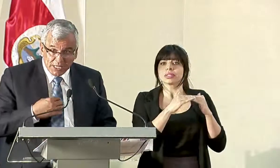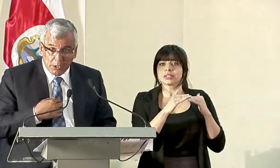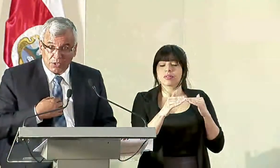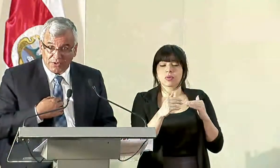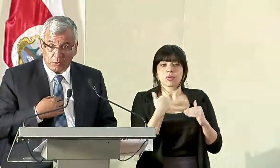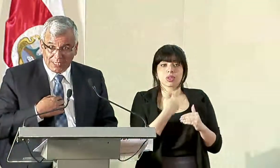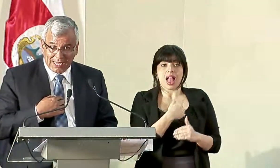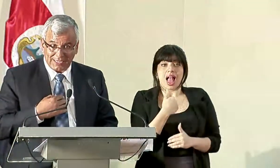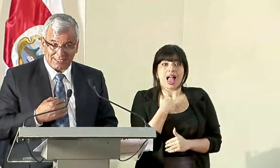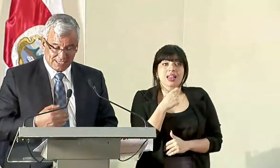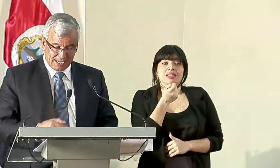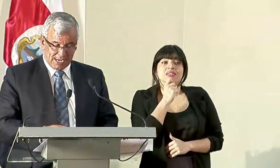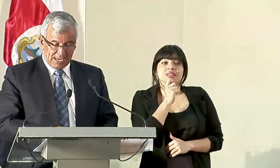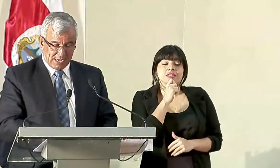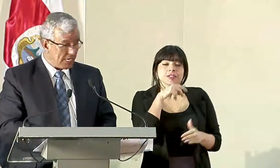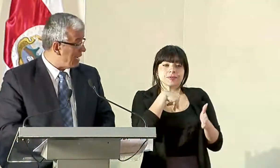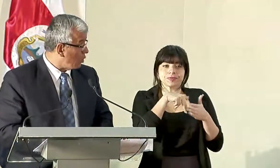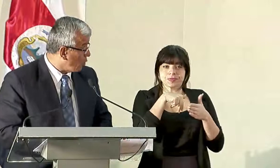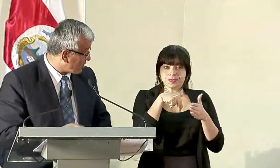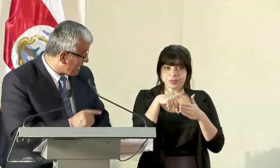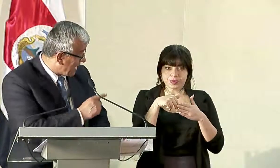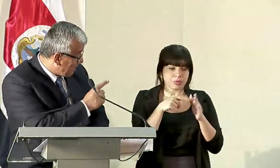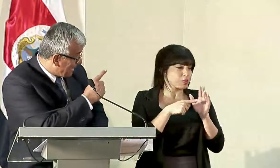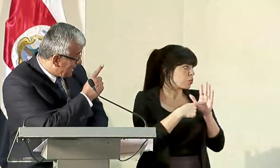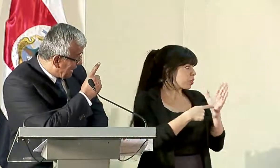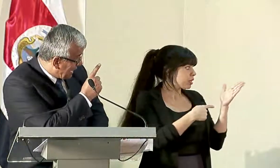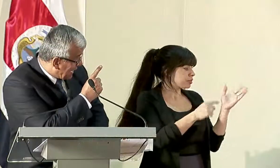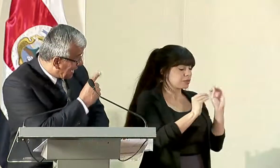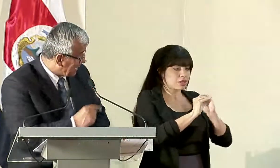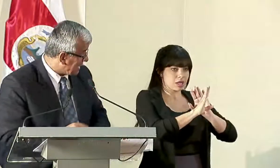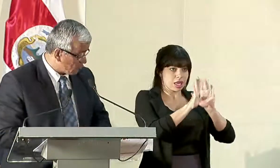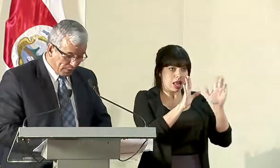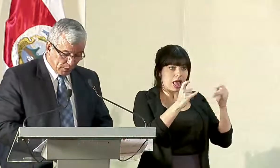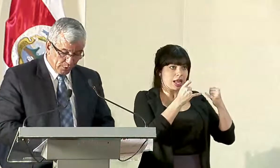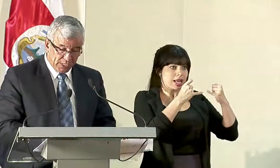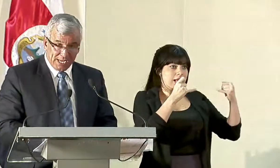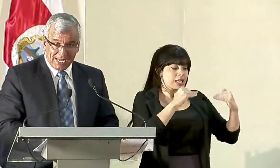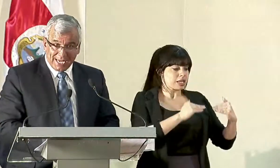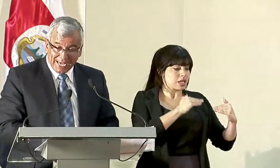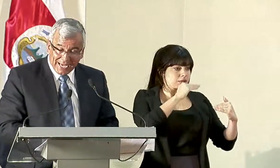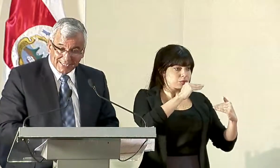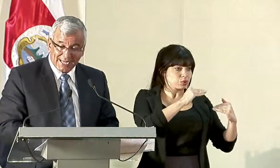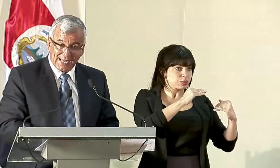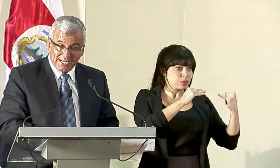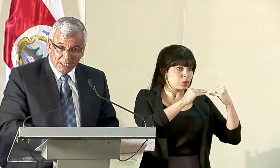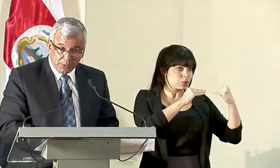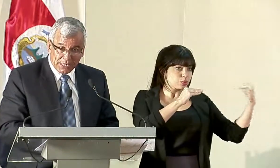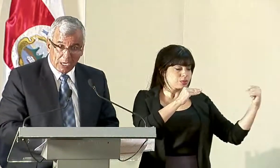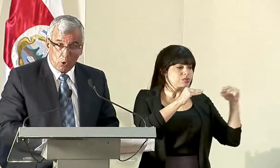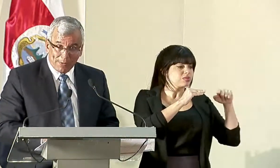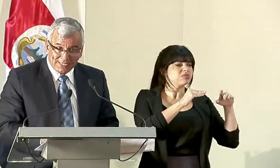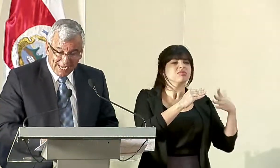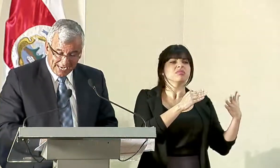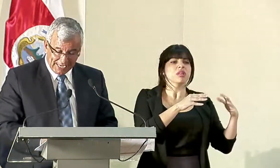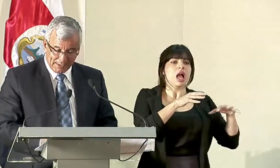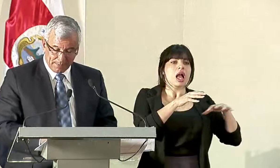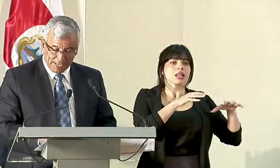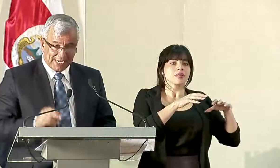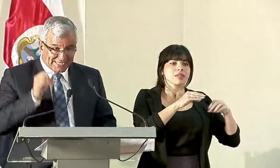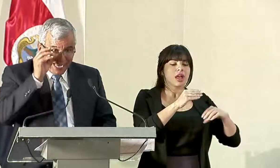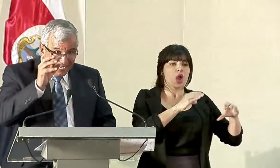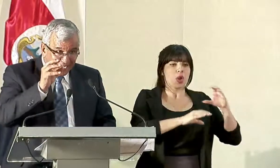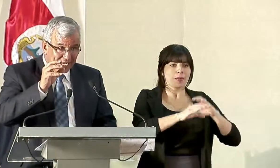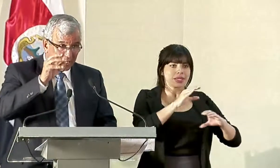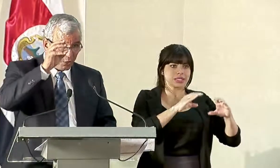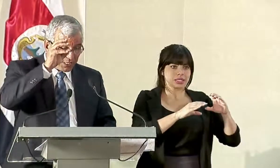Donde hemos tenido dificultades, y lo muestra claramente la línea superior, es en la actividad comercial,